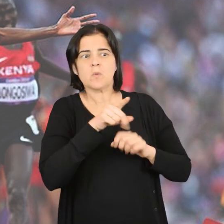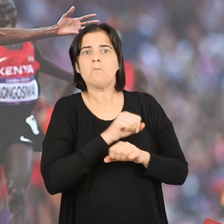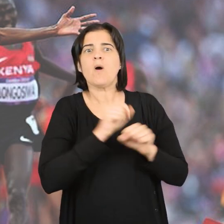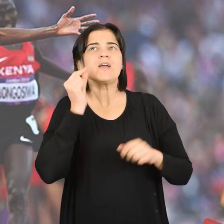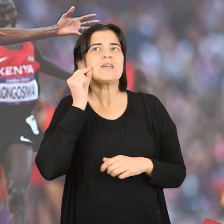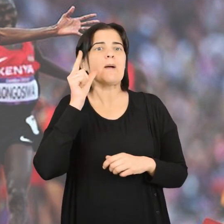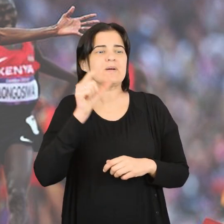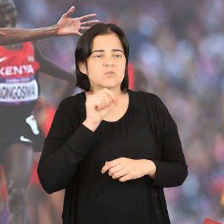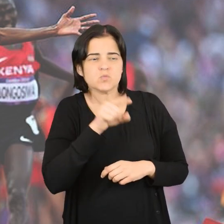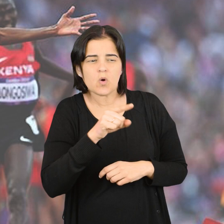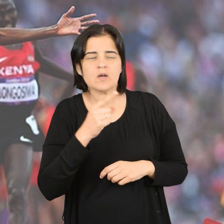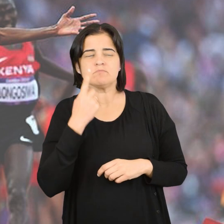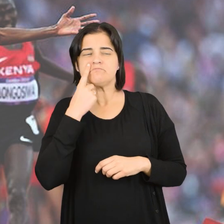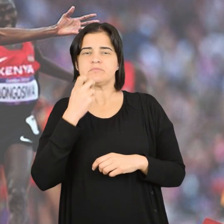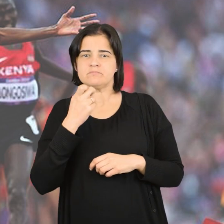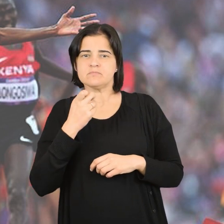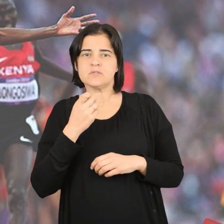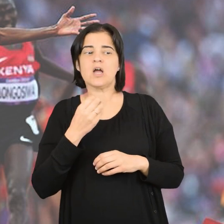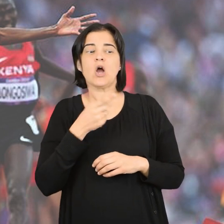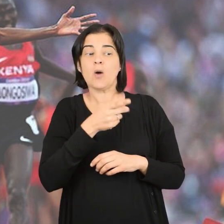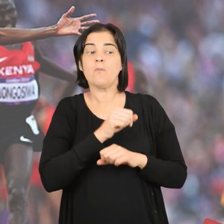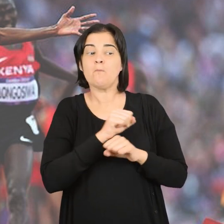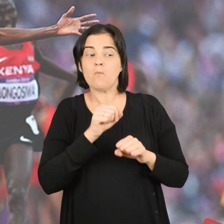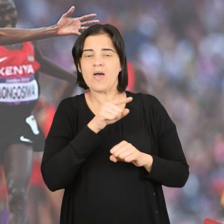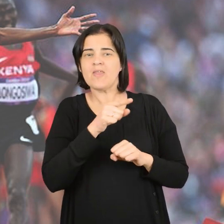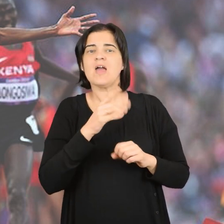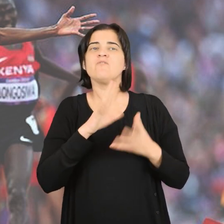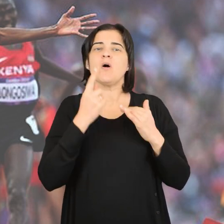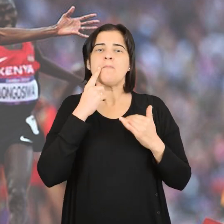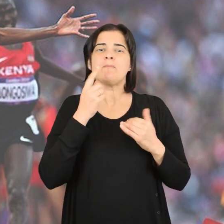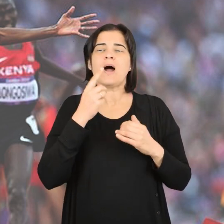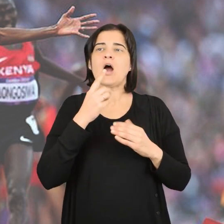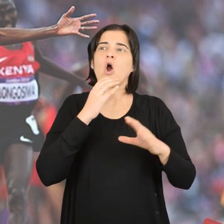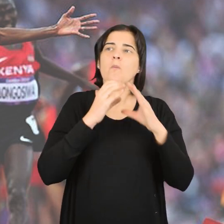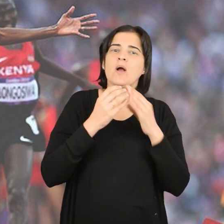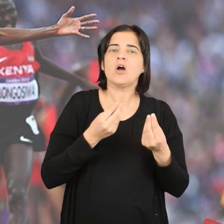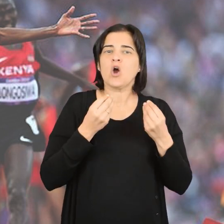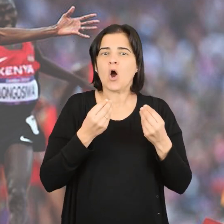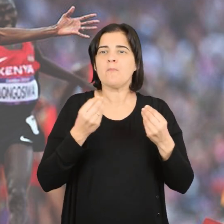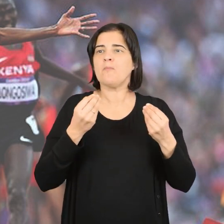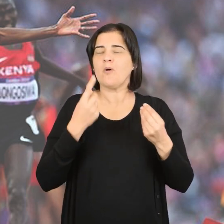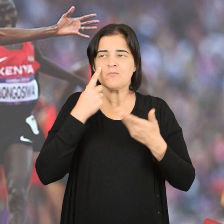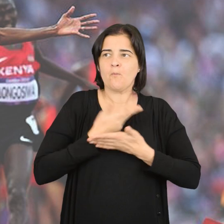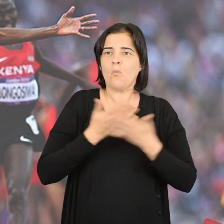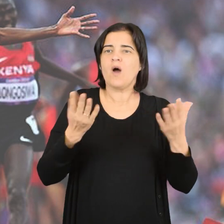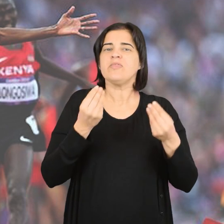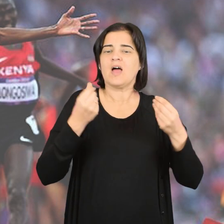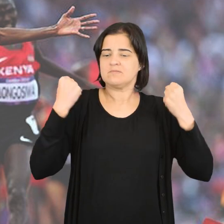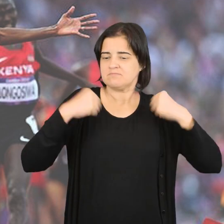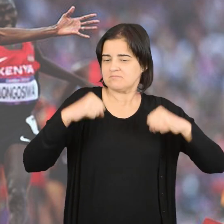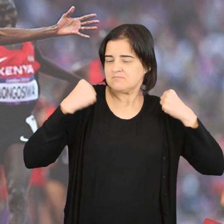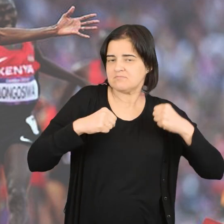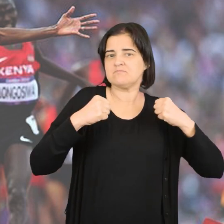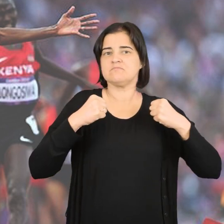Es quien descubre su potencial advirtiendo Cómo han lograba comunicarse